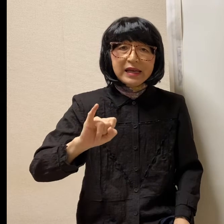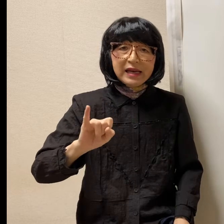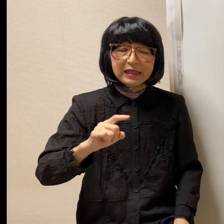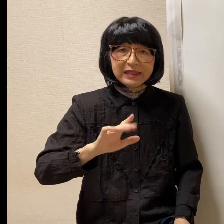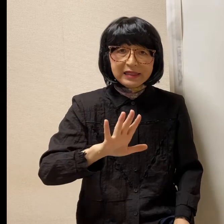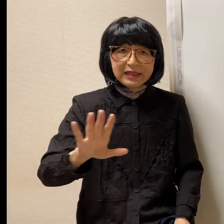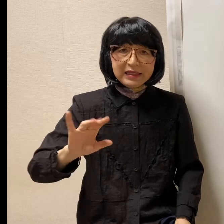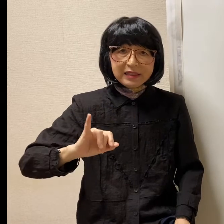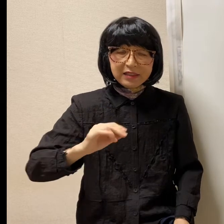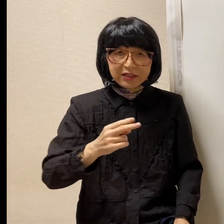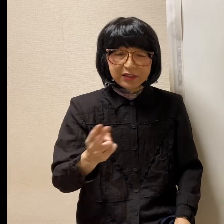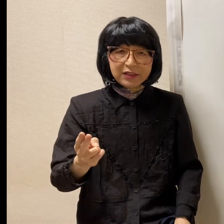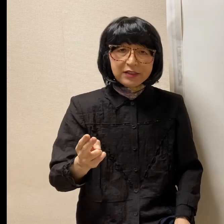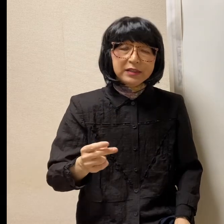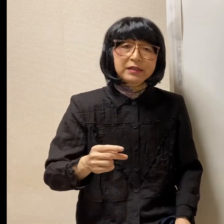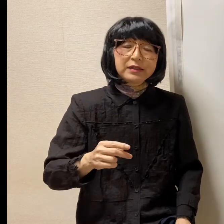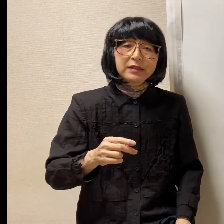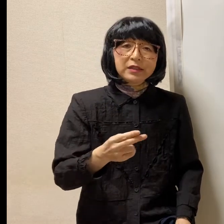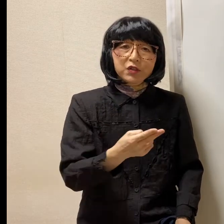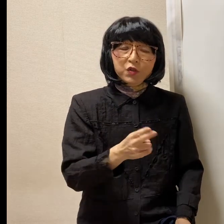I decided to be a teacher.